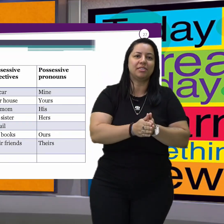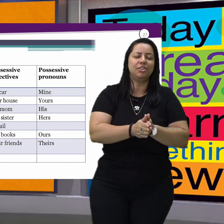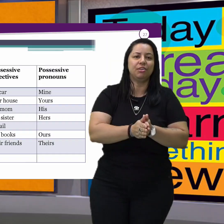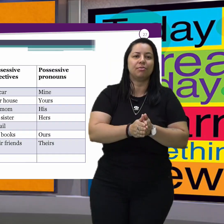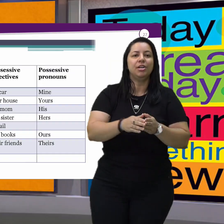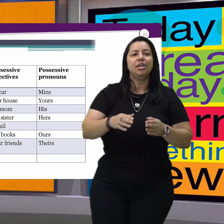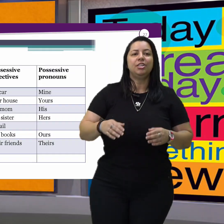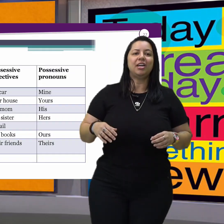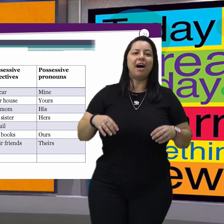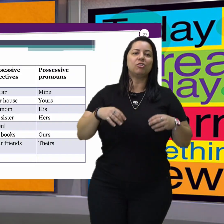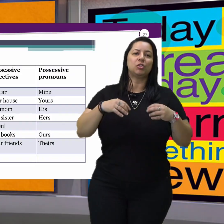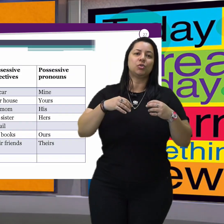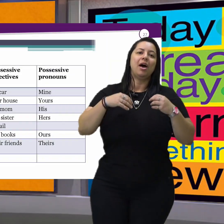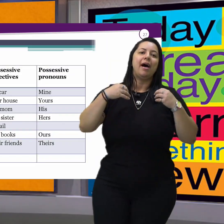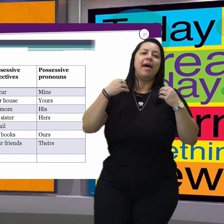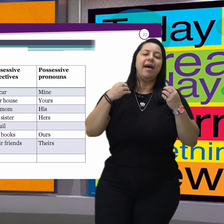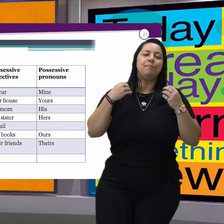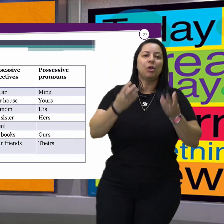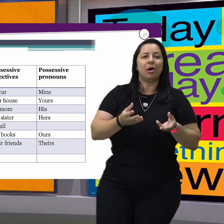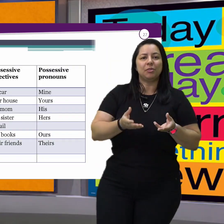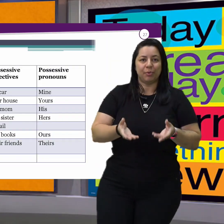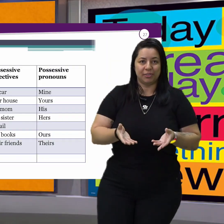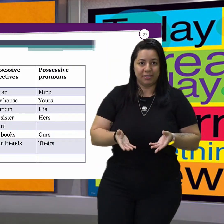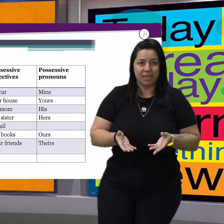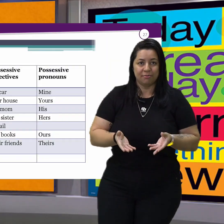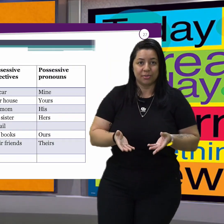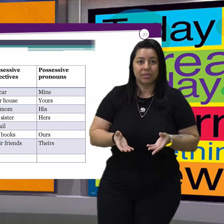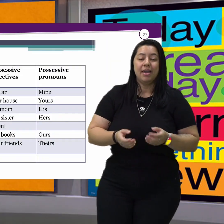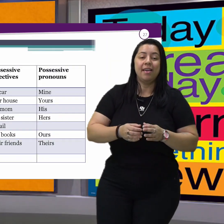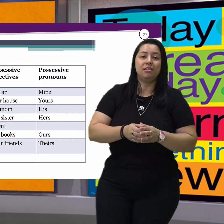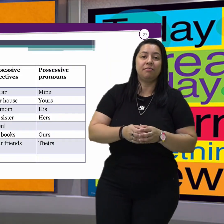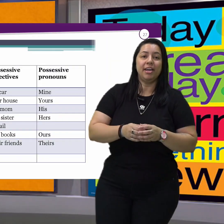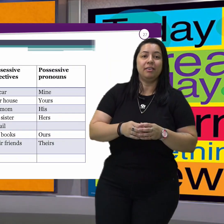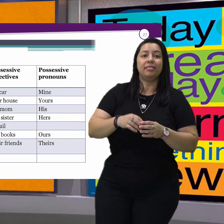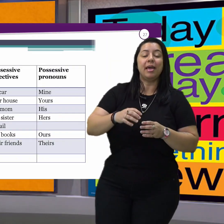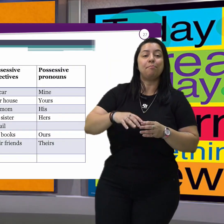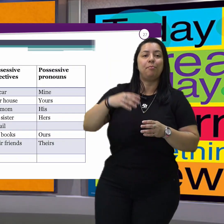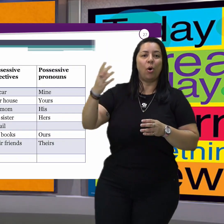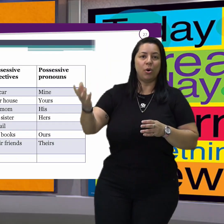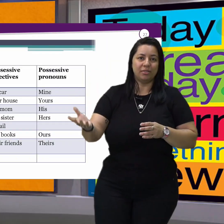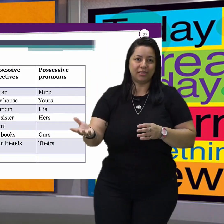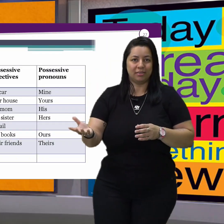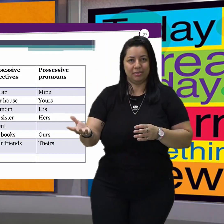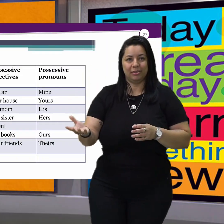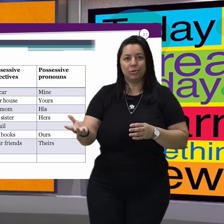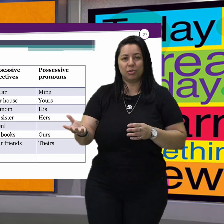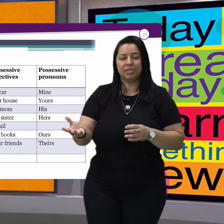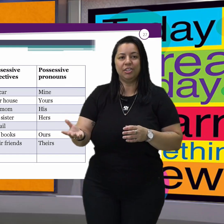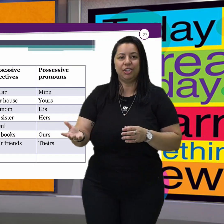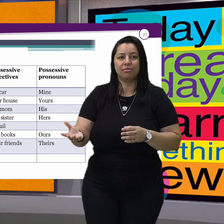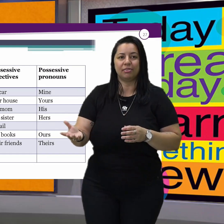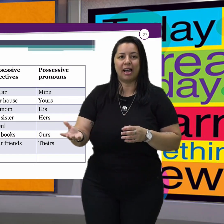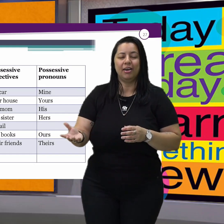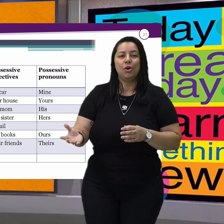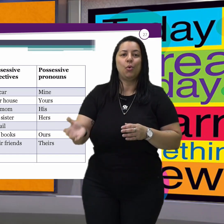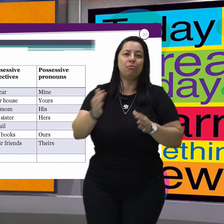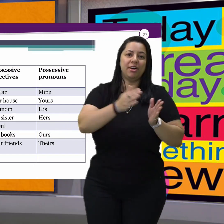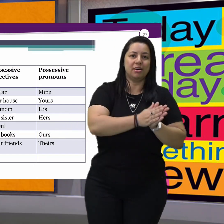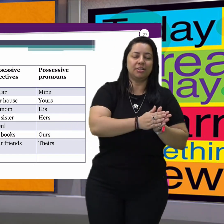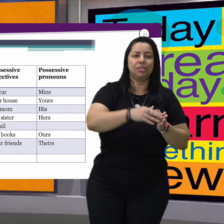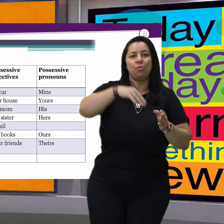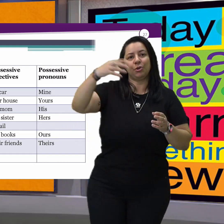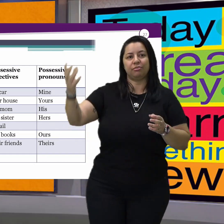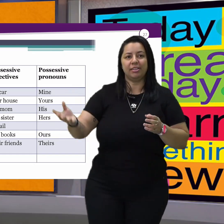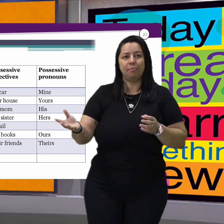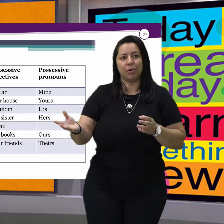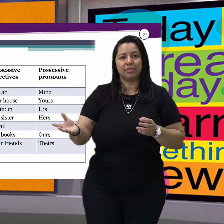do substantivo. Já os pronomes possessivos, eles vêm depois do substantivo, tá? Um vem